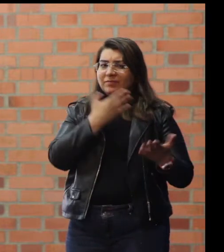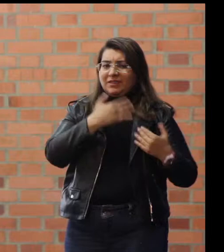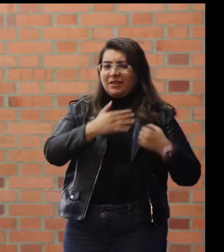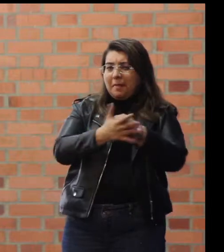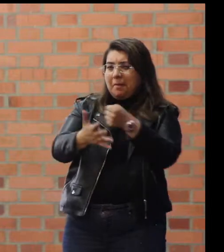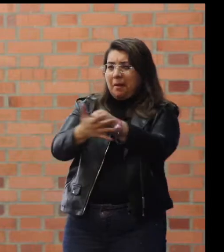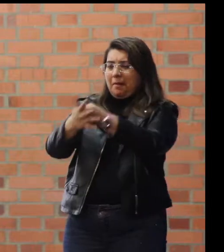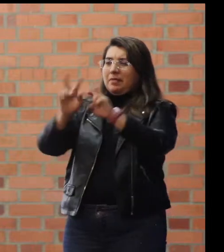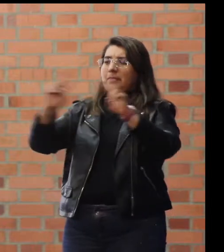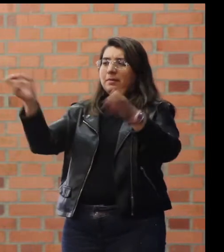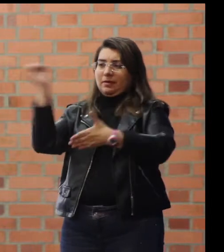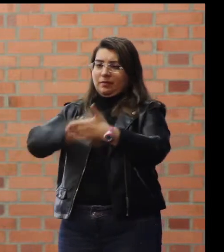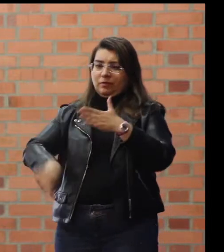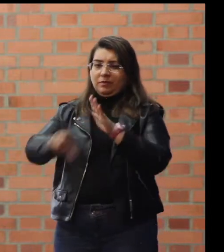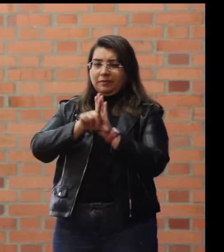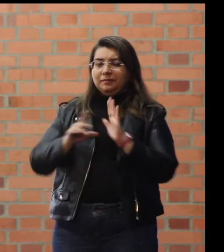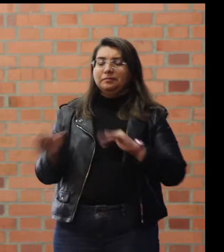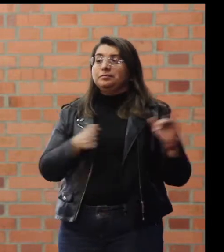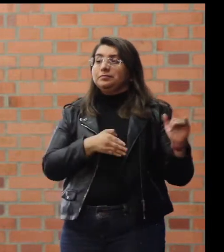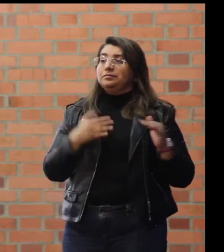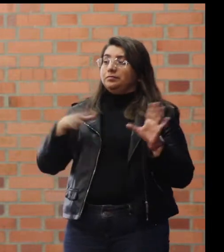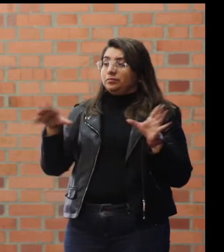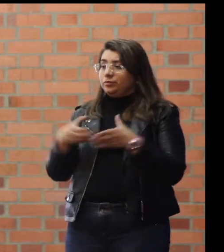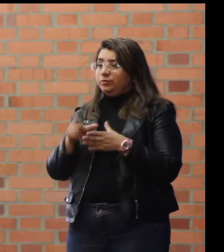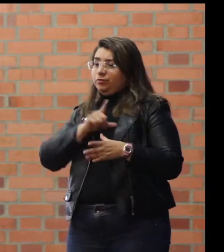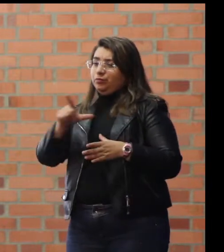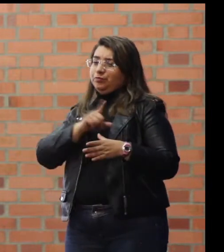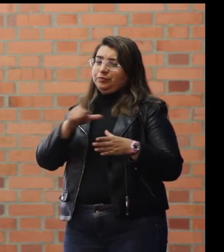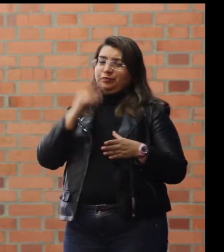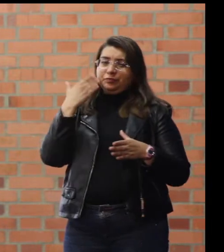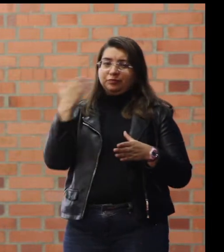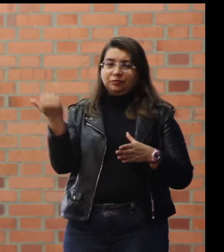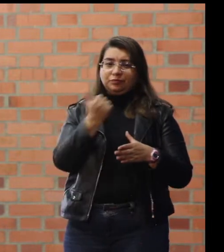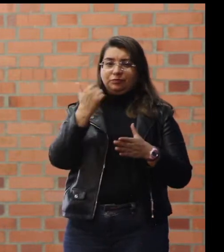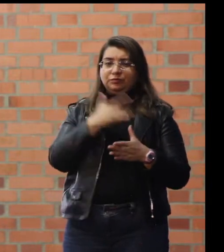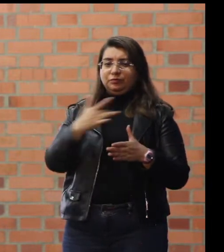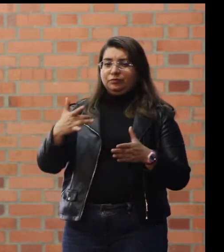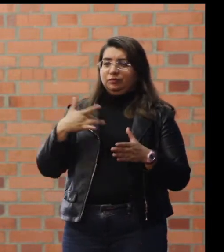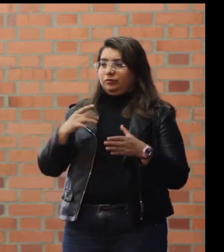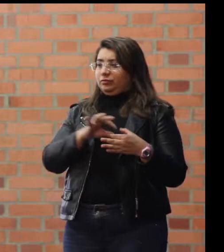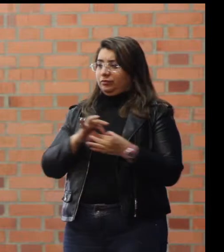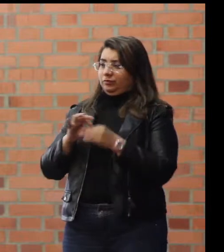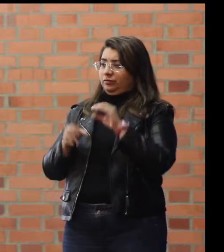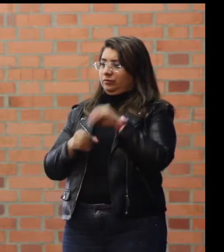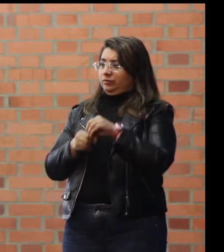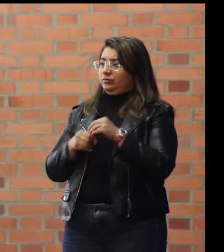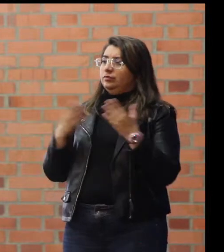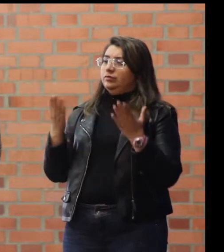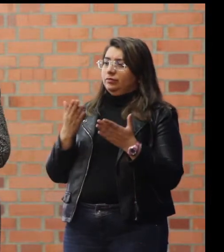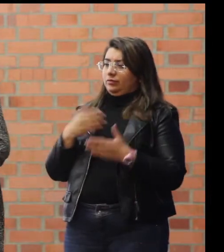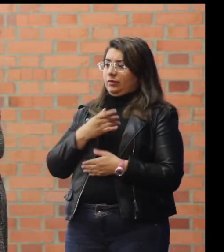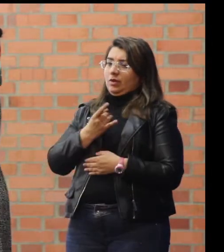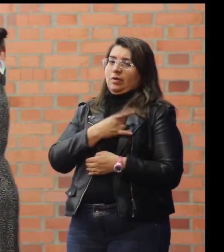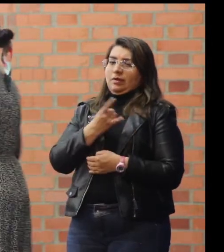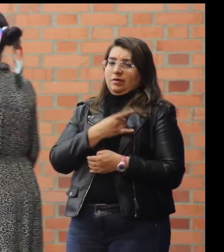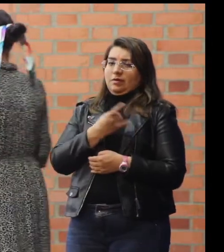realizando un felo sobre el liderazgo de mujeres en salud Global en la universidad de Harvard